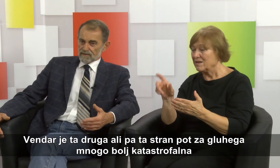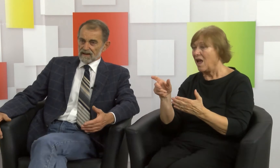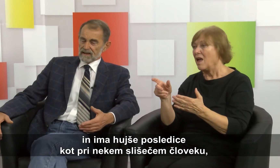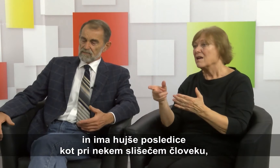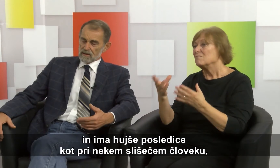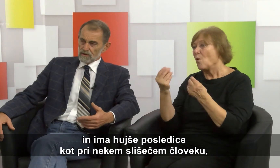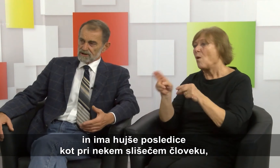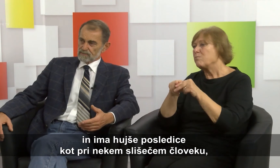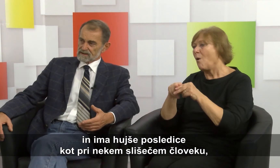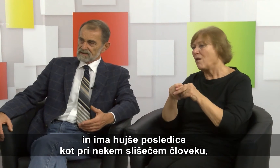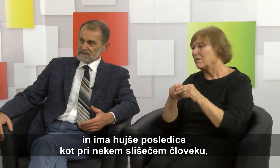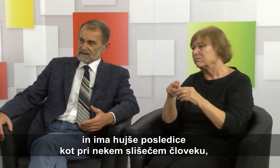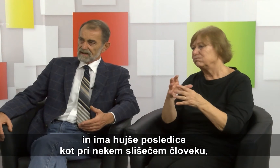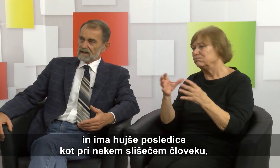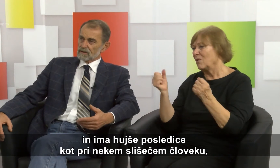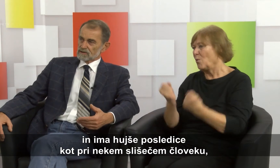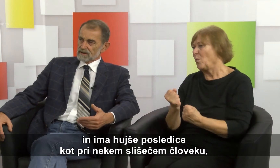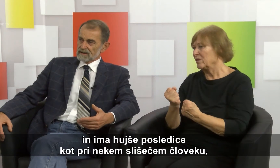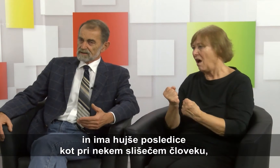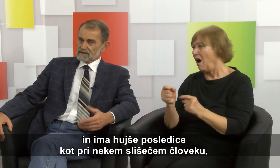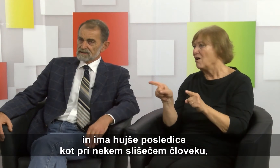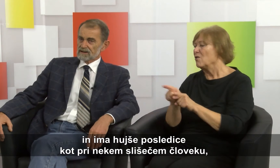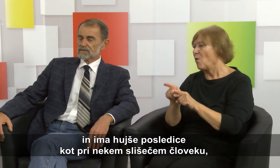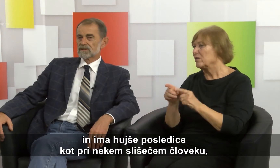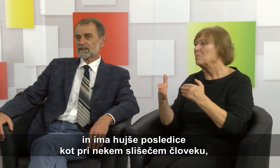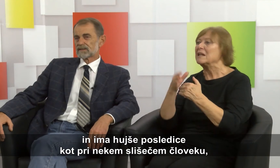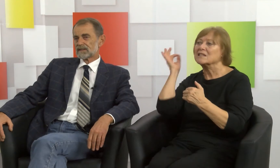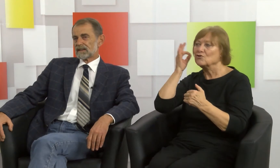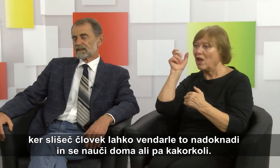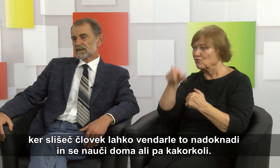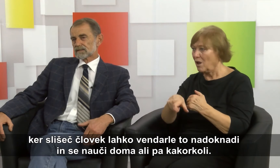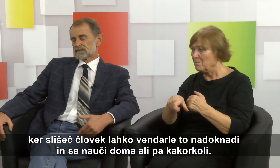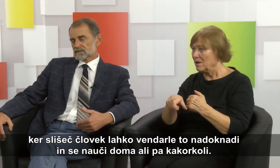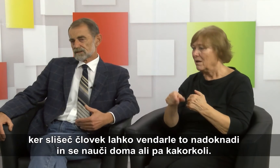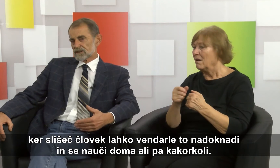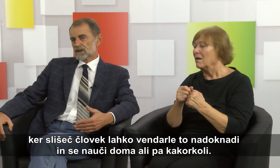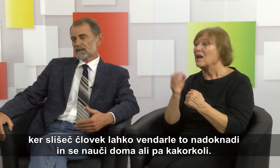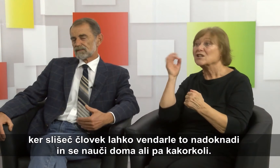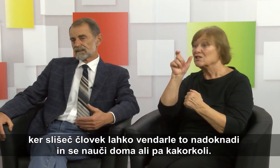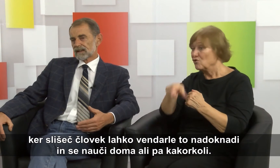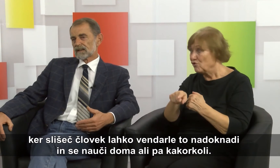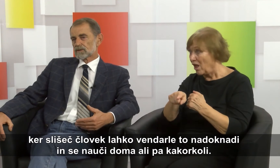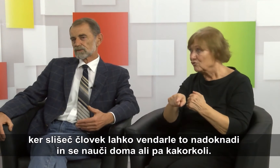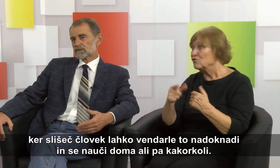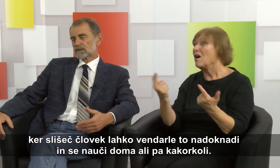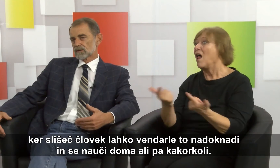katastrofalna, ima hujše posledice, kot pri nekem slišečem človeku, ker slišeč človek vendarle lahko to